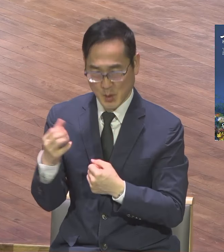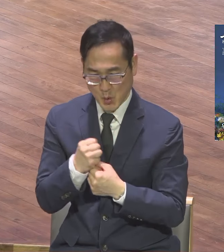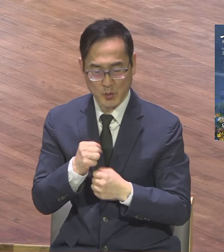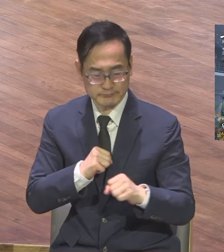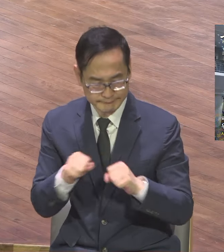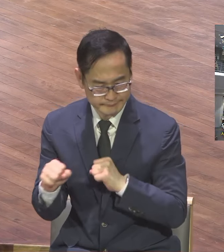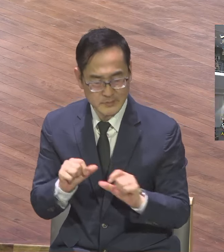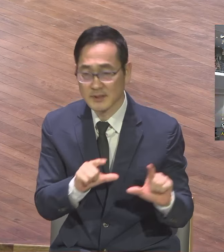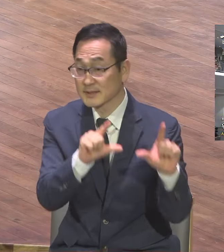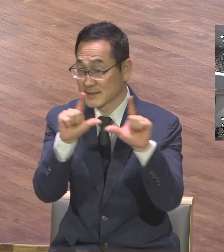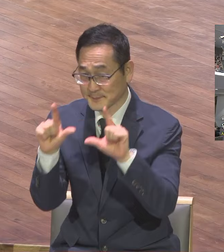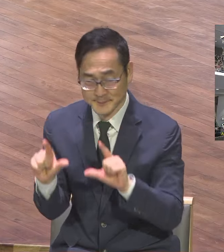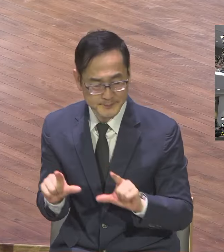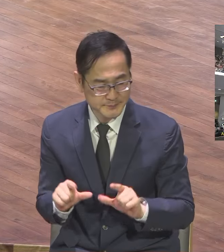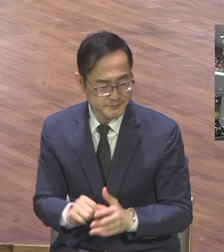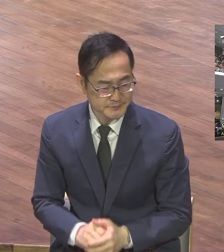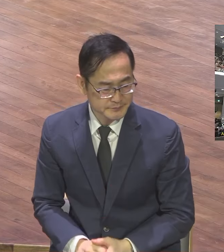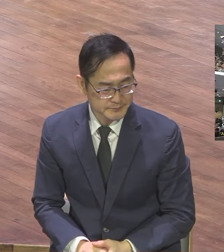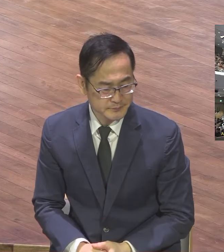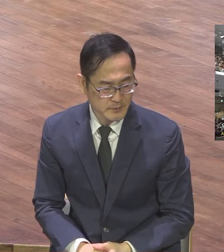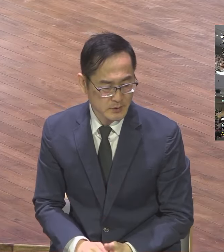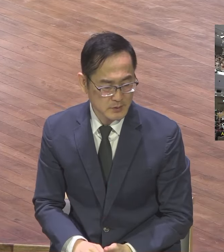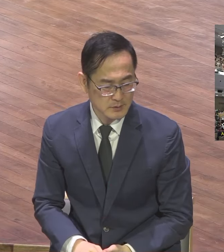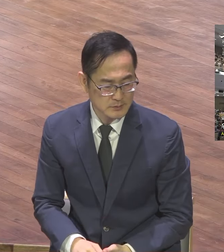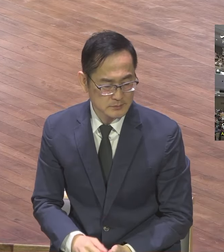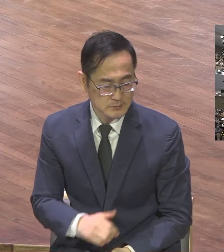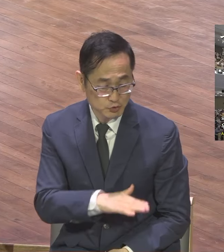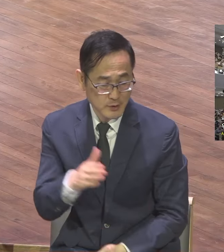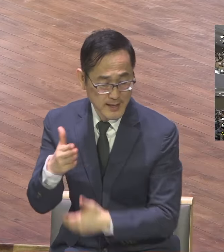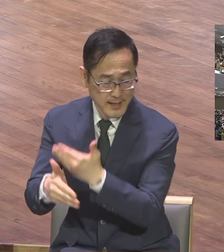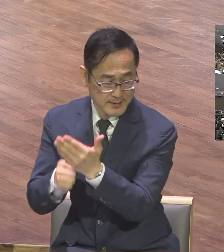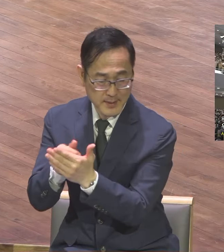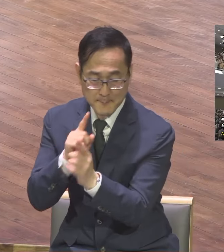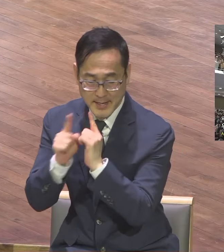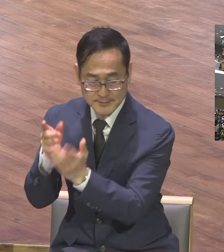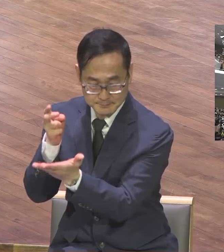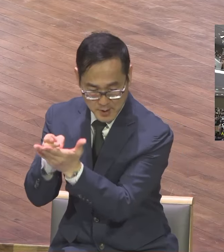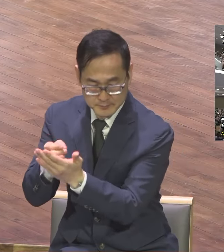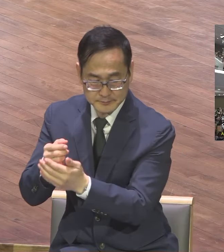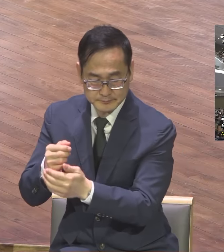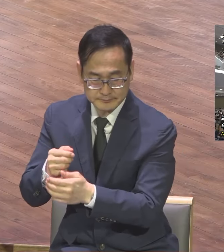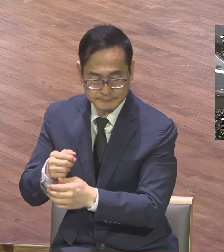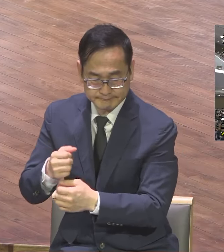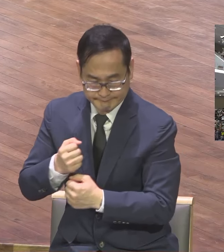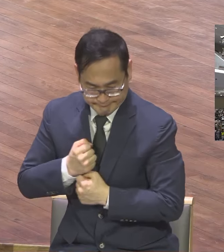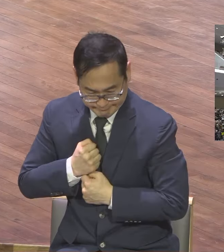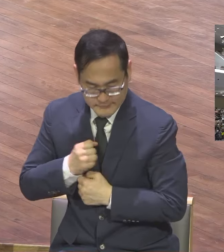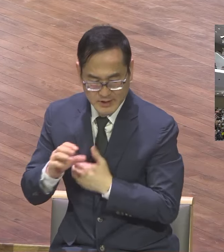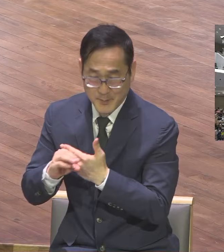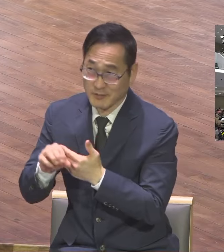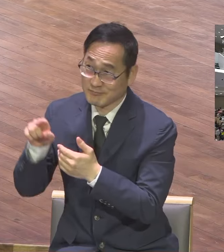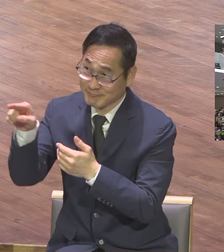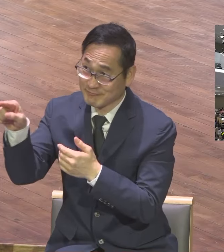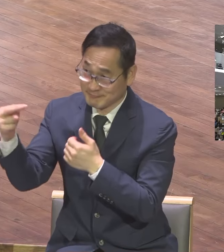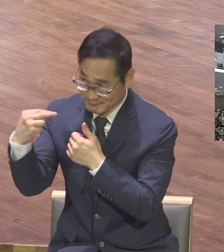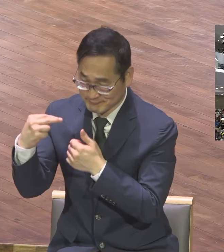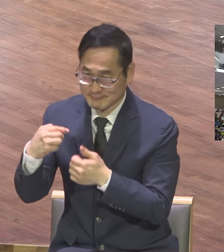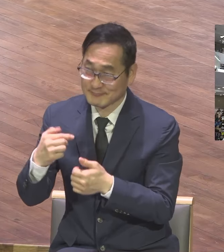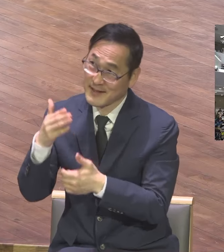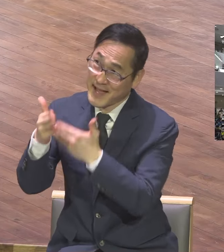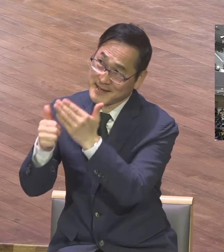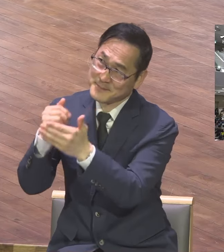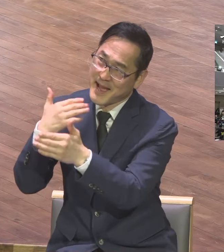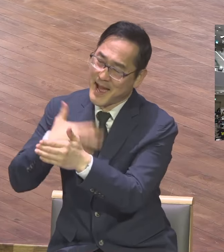봅니다. 우리가 그의 계명을 지키면 이로써 우리가 그를 아는 줄로 알 것이요 그를 아노라 하고